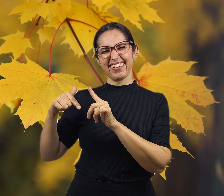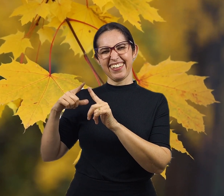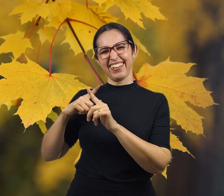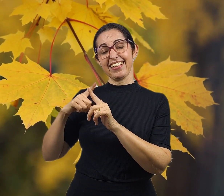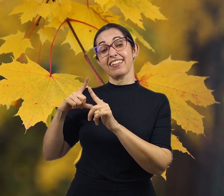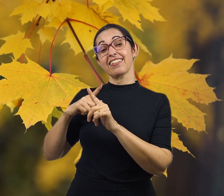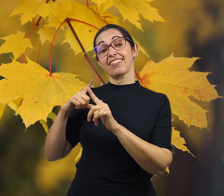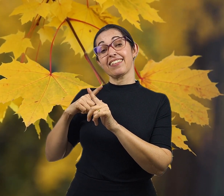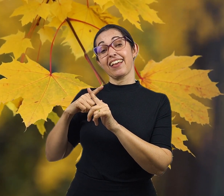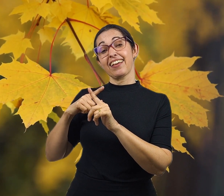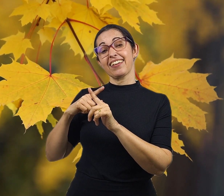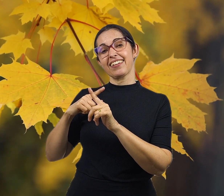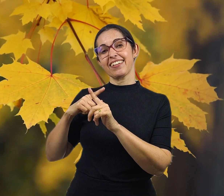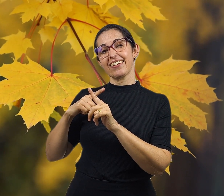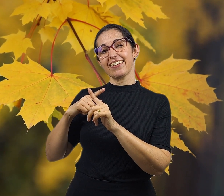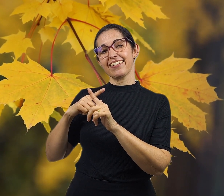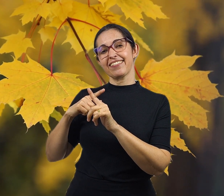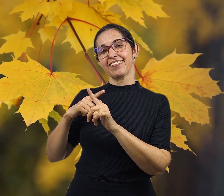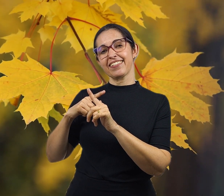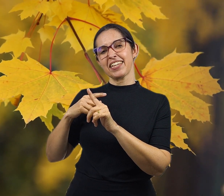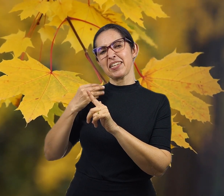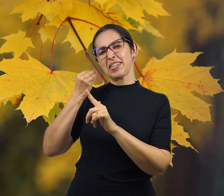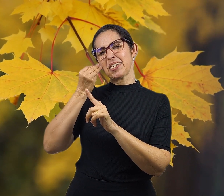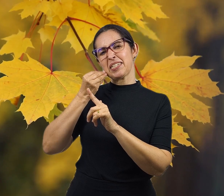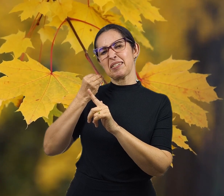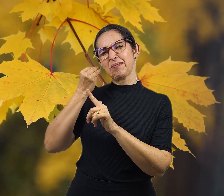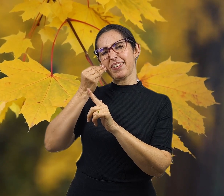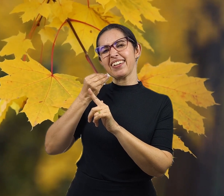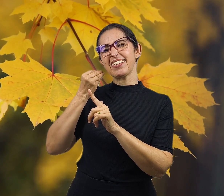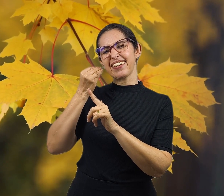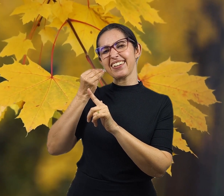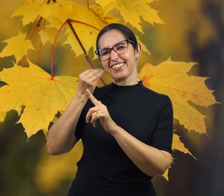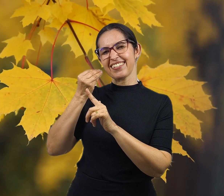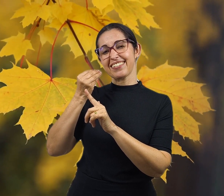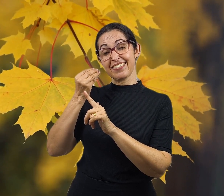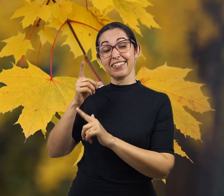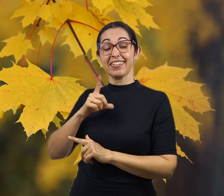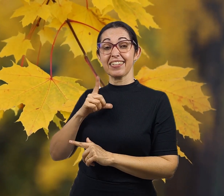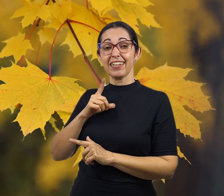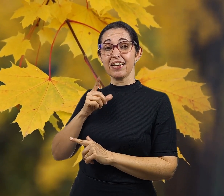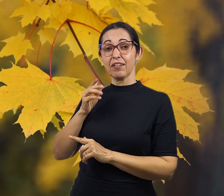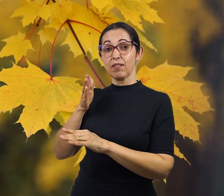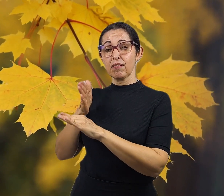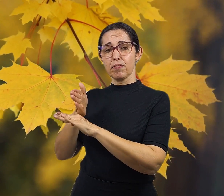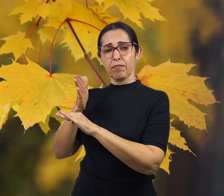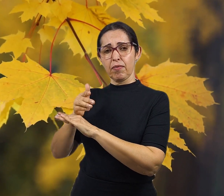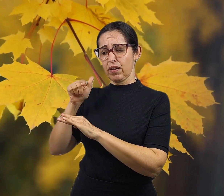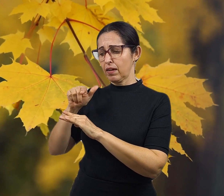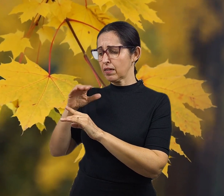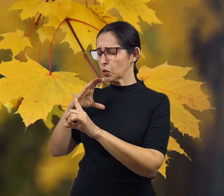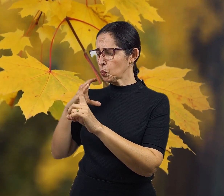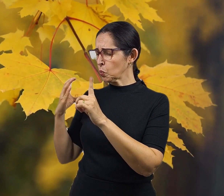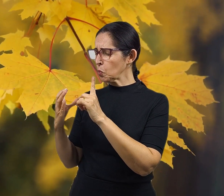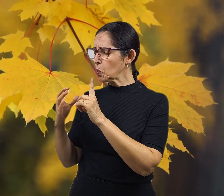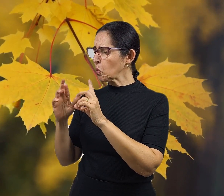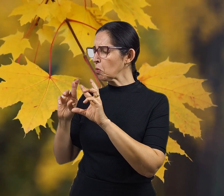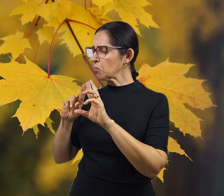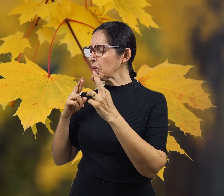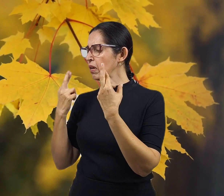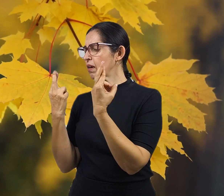quantas vezes na nossa caminhada você participa, às vezes, de uma reunião espiritual, ou você participa de um